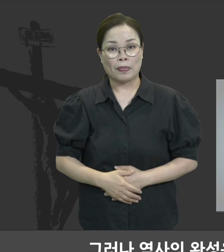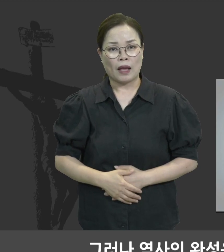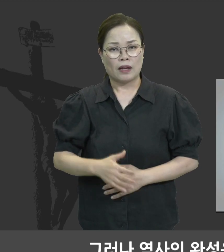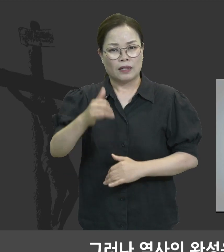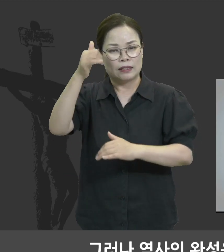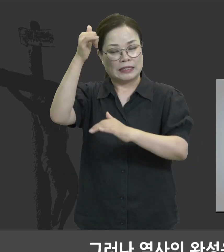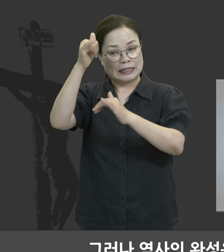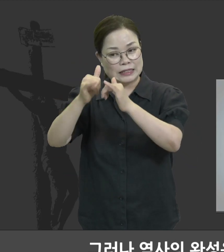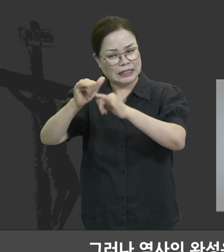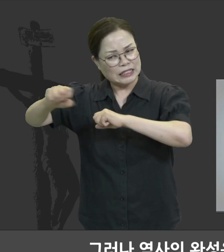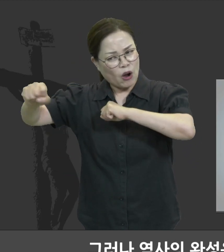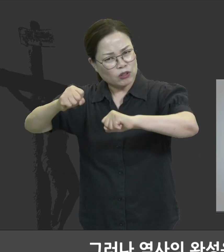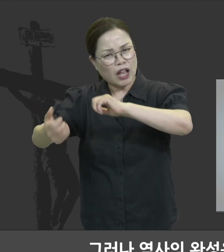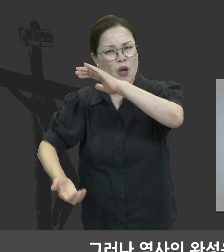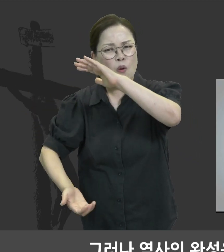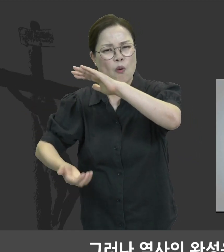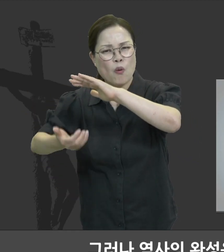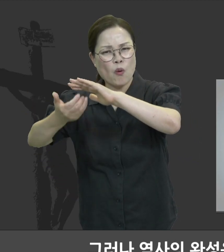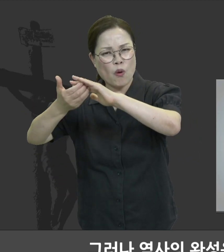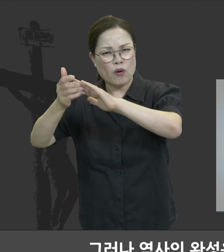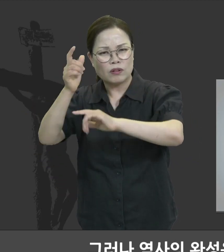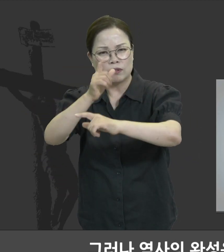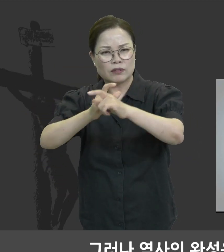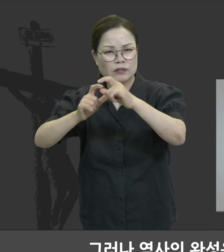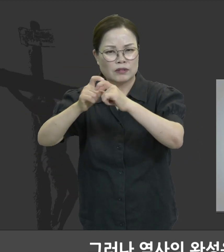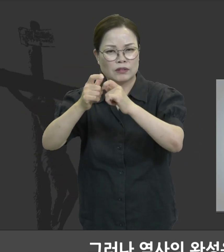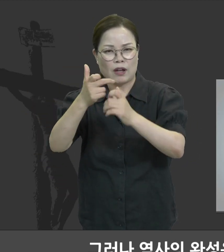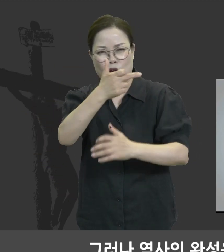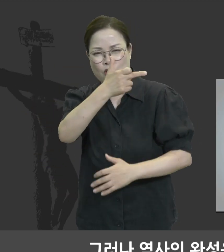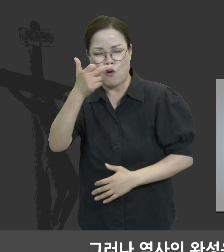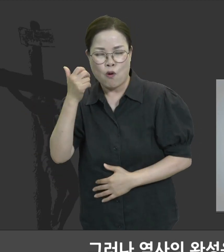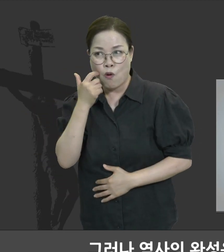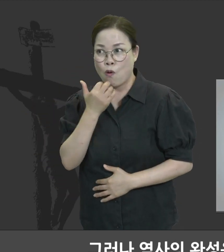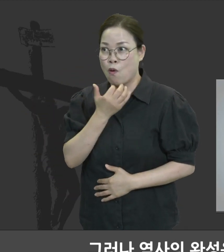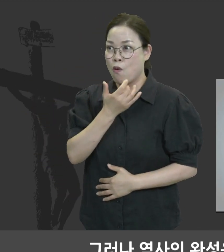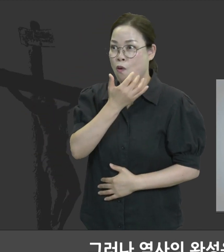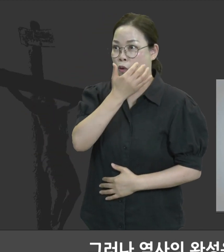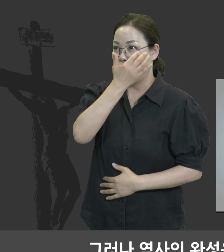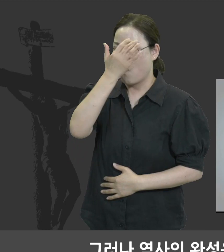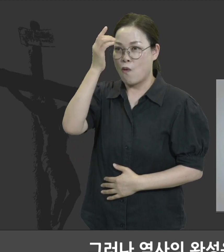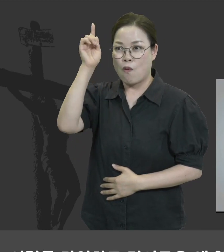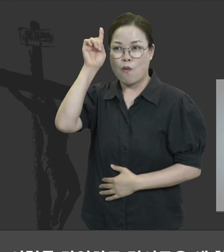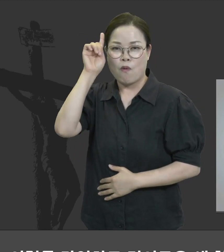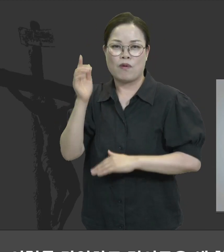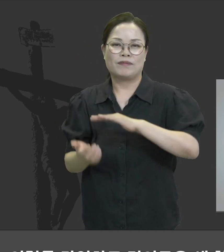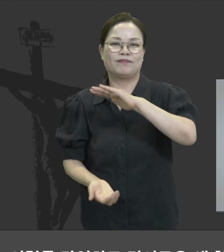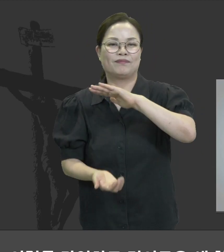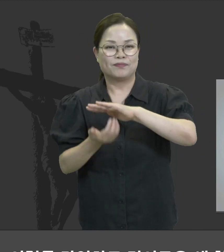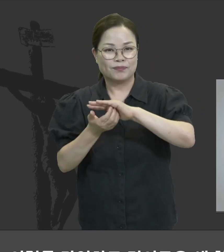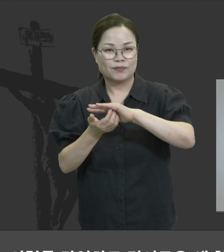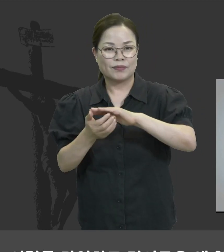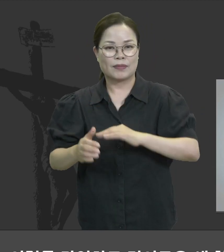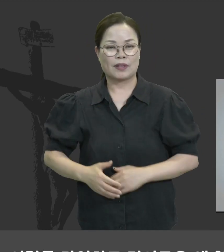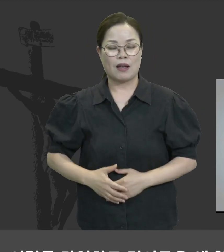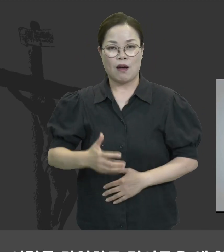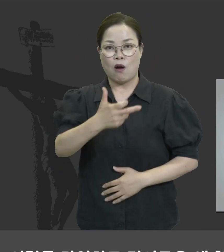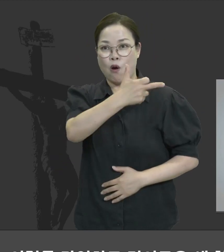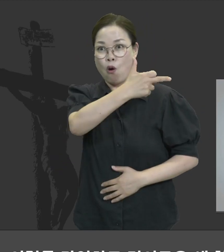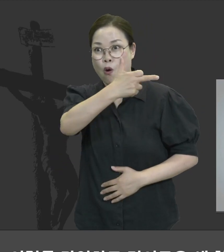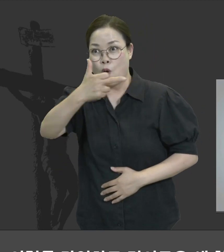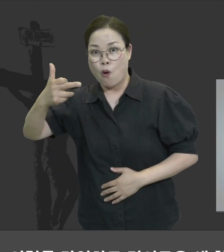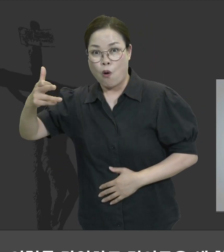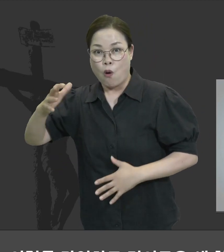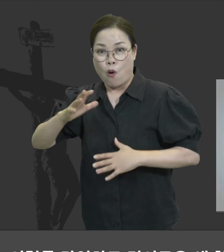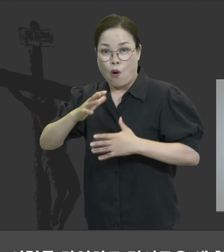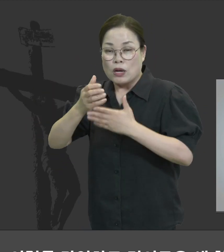완성은 그 시작보다 훨씬 더 웅장하고 아름다우며 완전합니다. 이렇듯 장엄하고